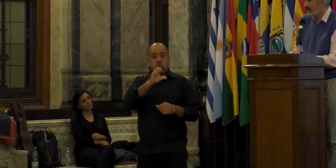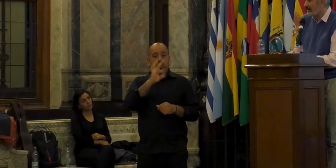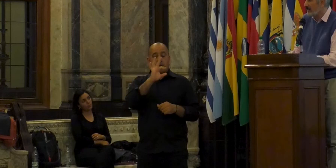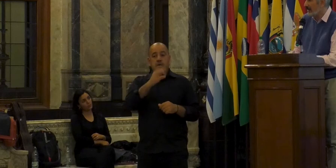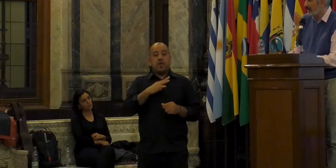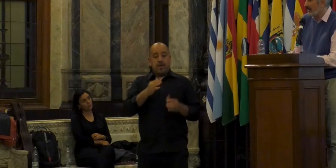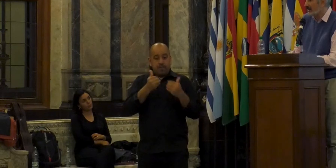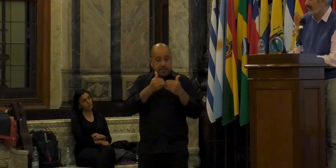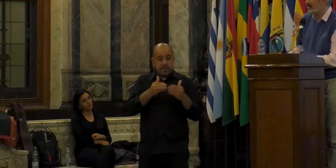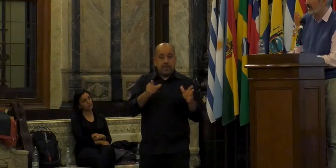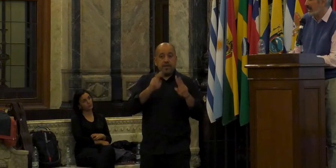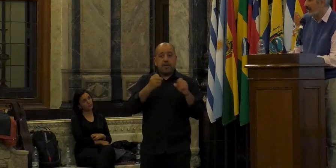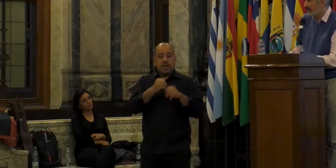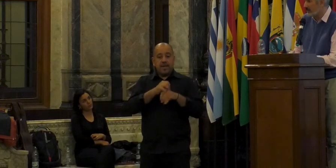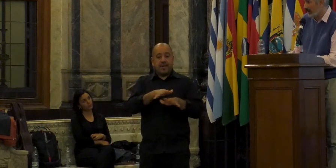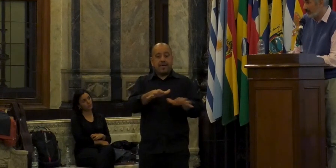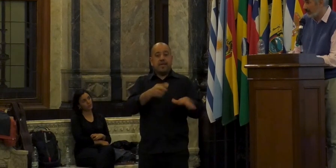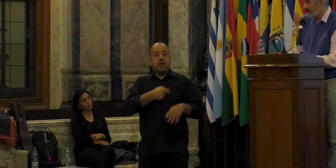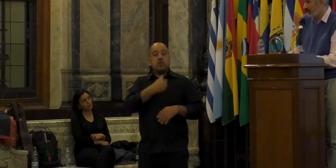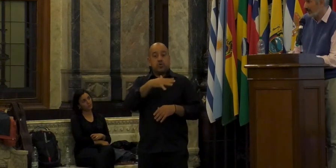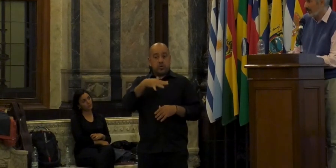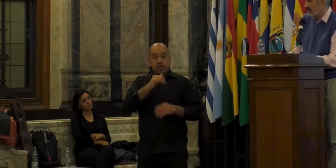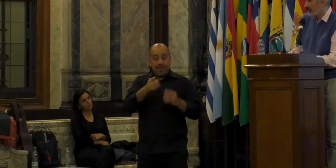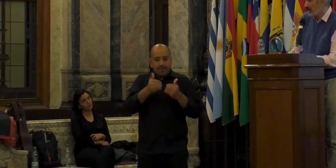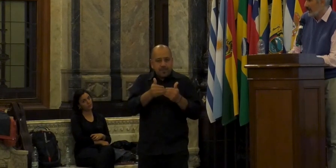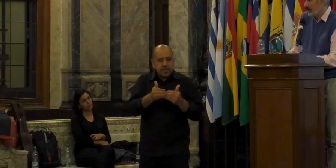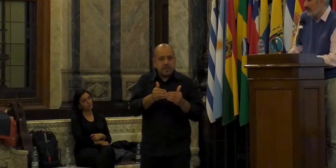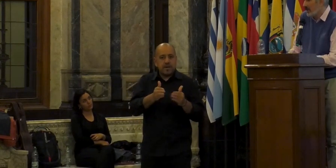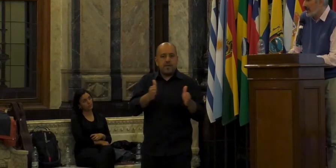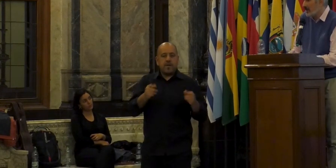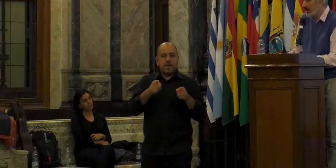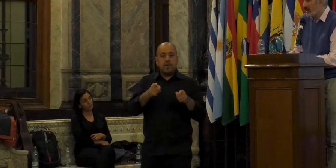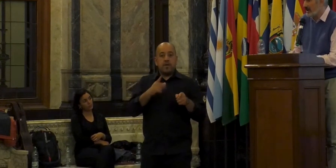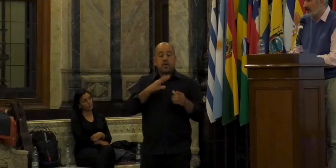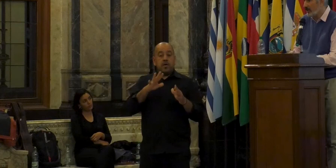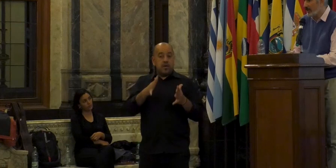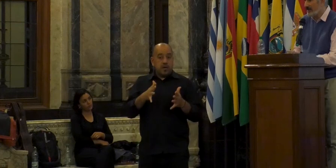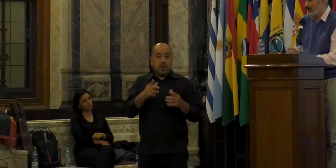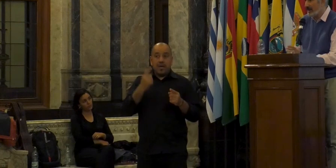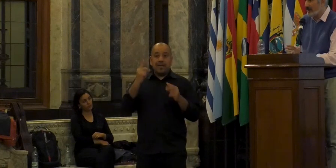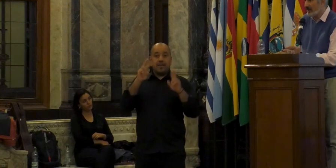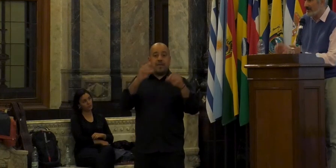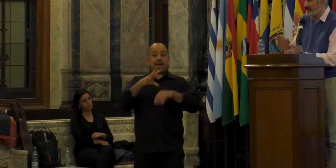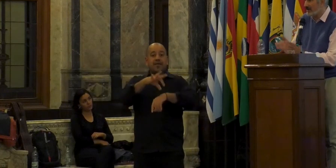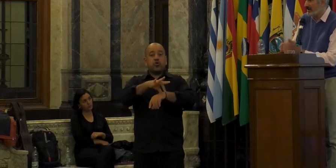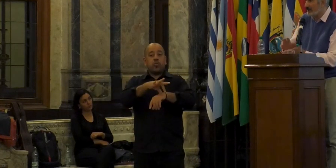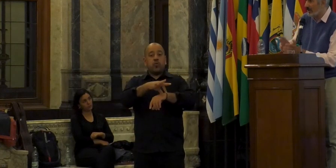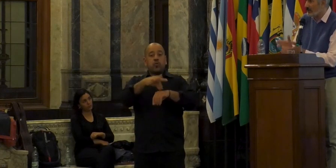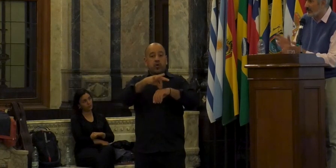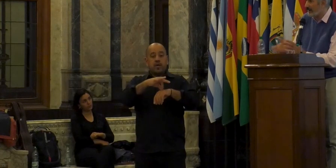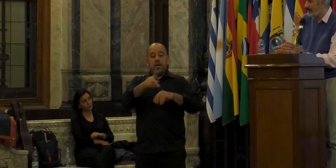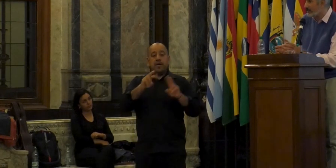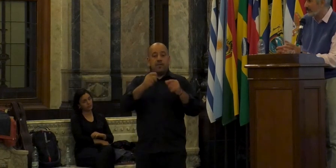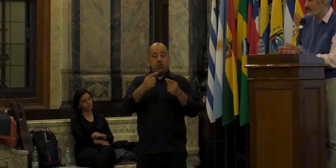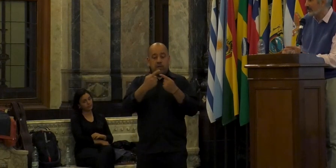todo este tema de las redes sociales, por ejemplo, ¿no? Y convencionalmente en antropología siempre hacíamos la distinción entre